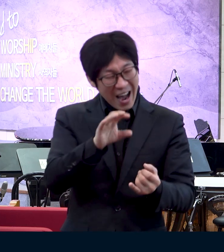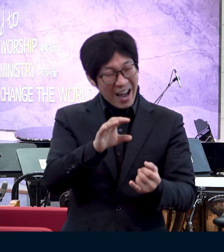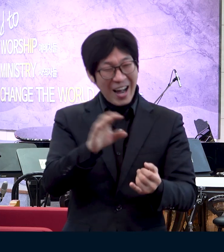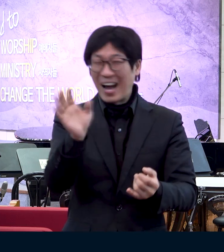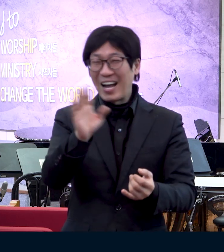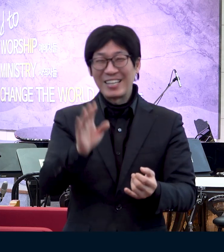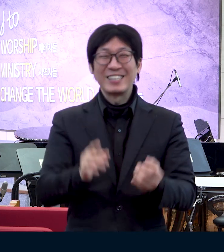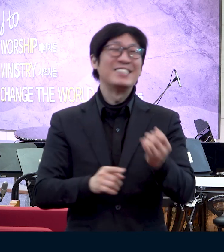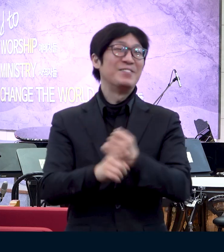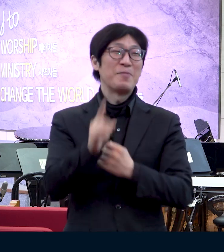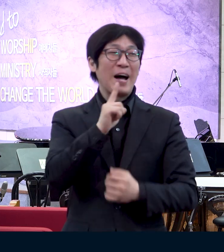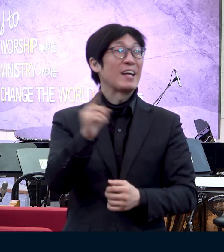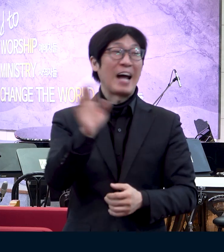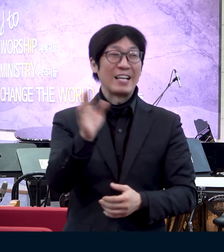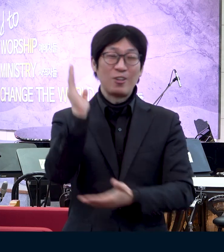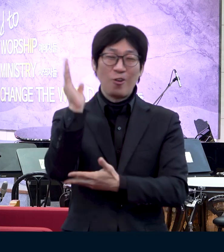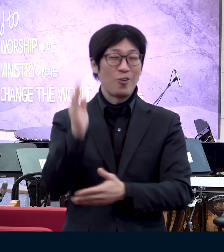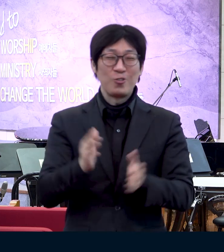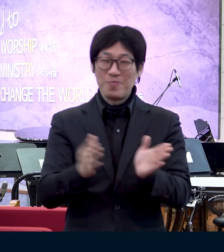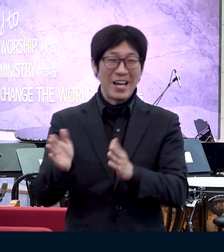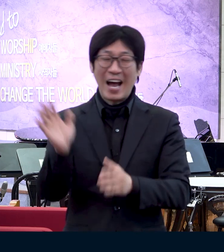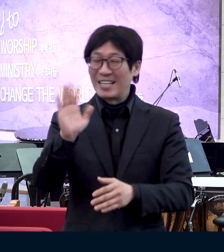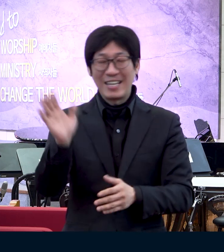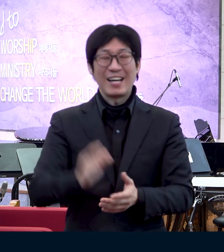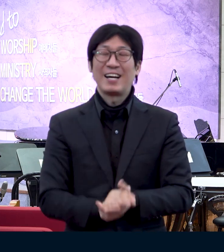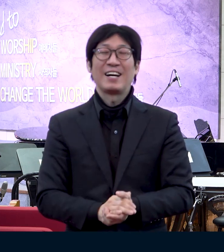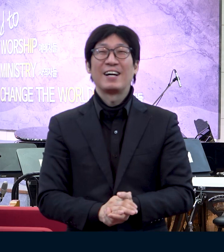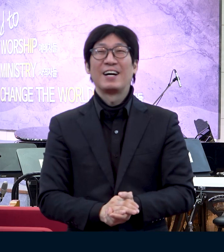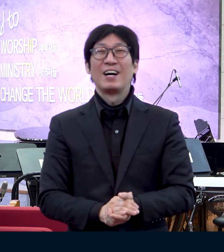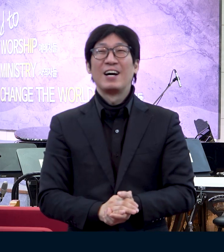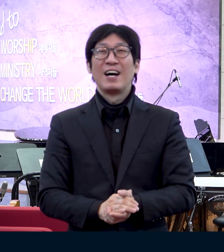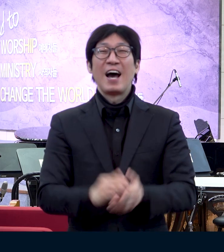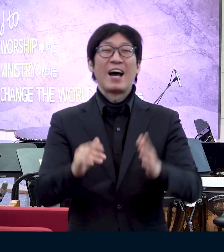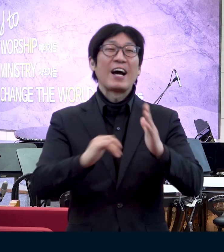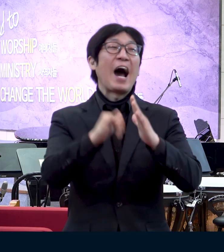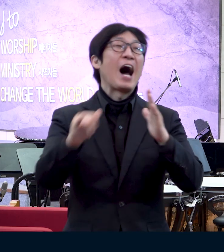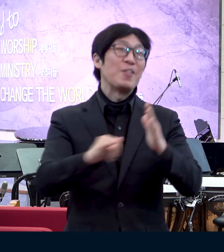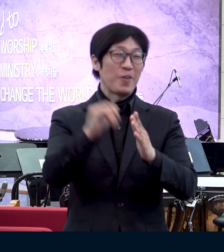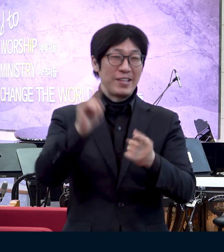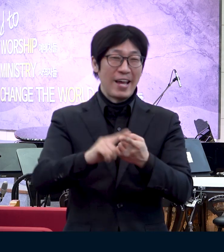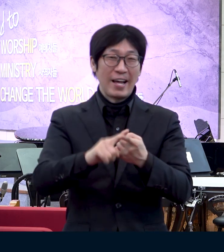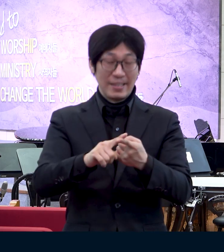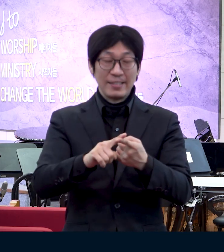절대 그 얘기 하려고 하는 거 아니에요. 전 그것보다는요 가족에 대한